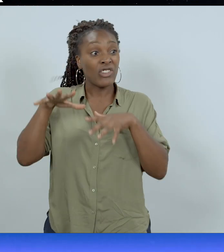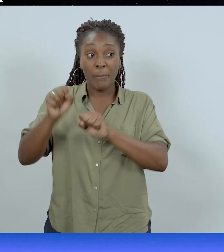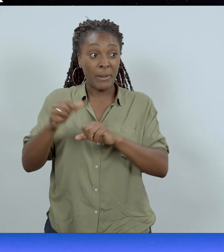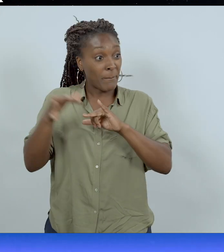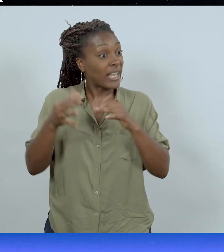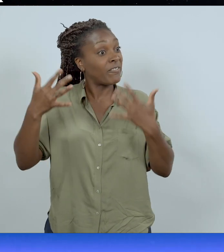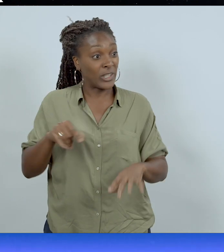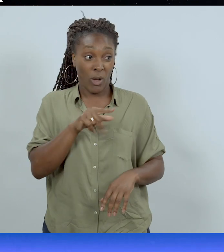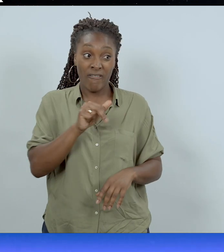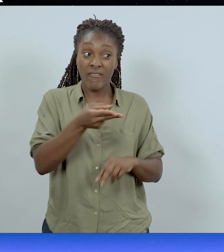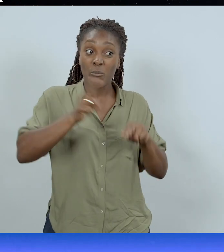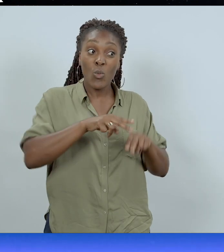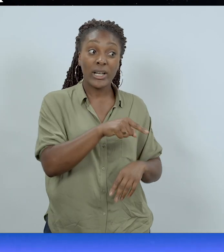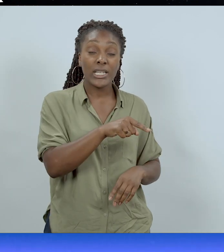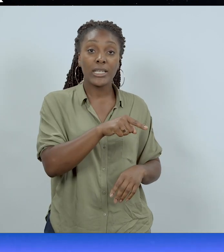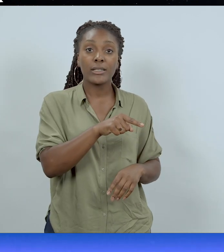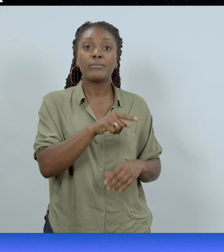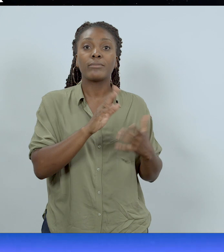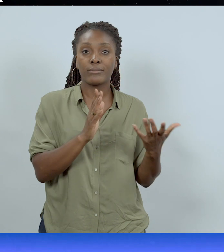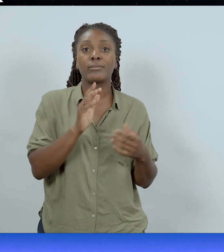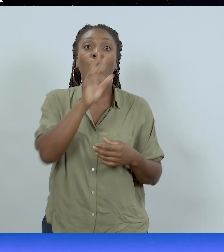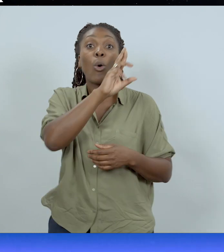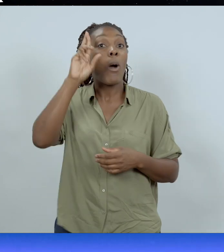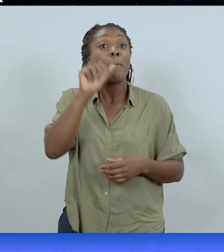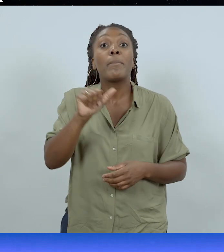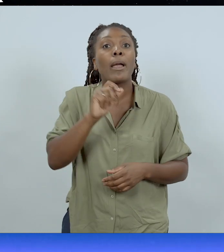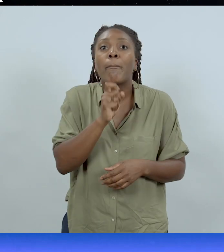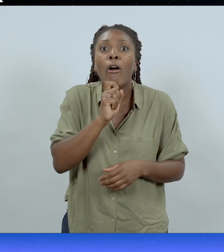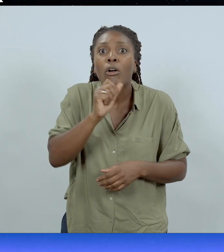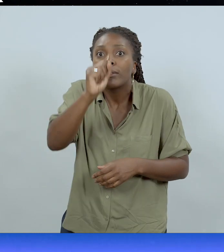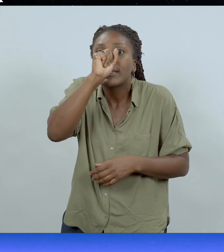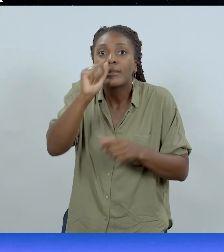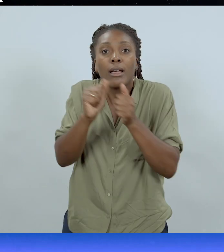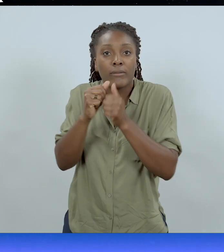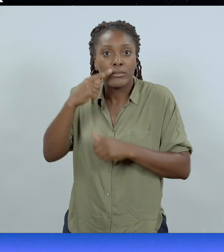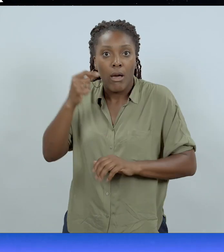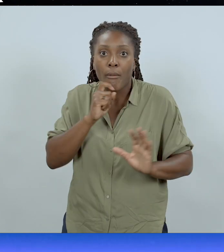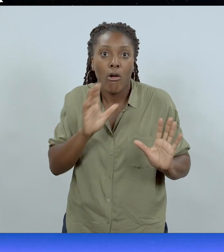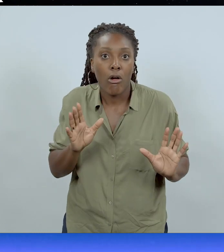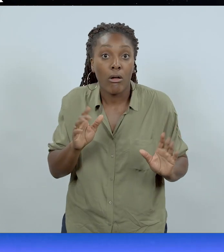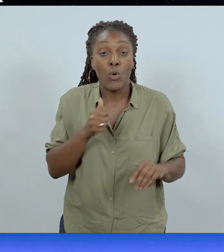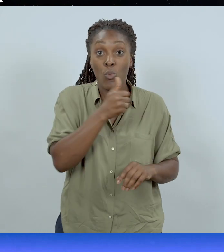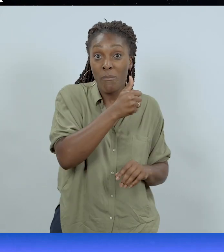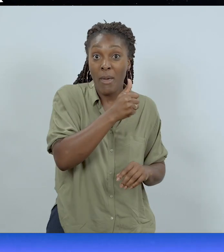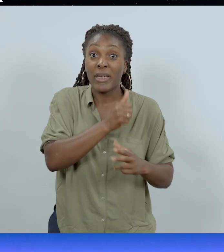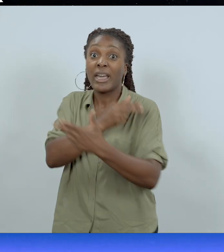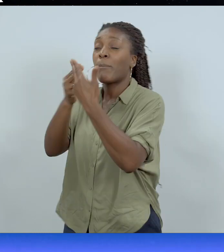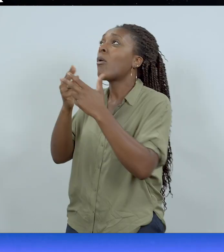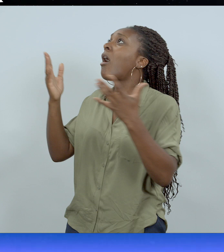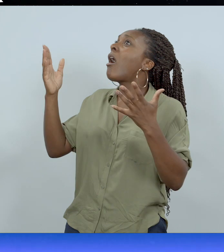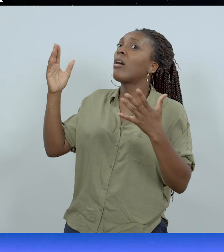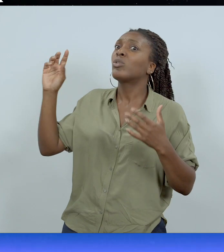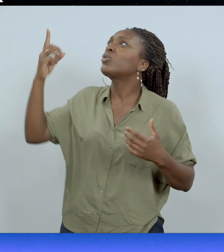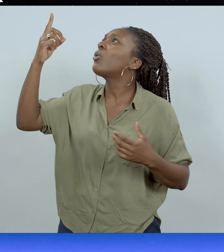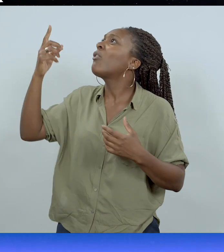mariée. » Abimelech, qui ne s'était pas encore approché d'elle, donc qui n'avait pas encore eu de relation sexuelle avec Sarah, répondit « Seigneur,